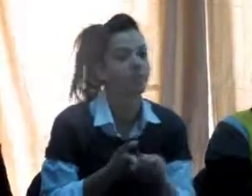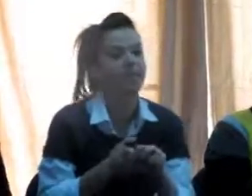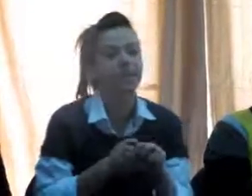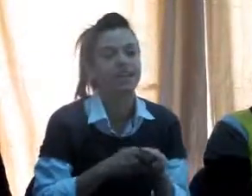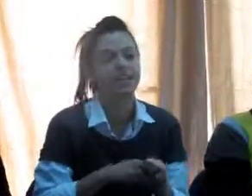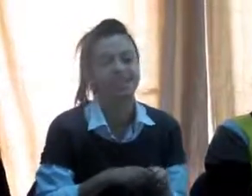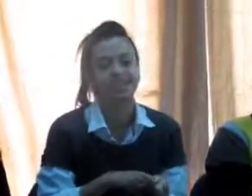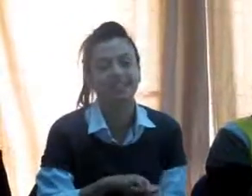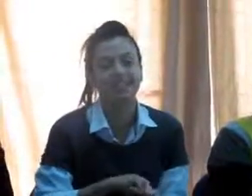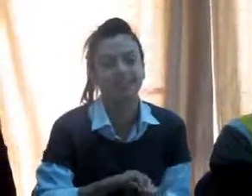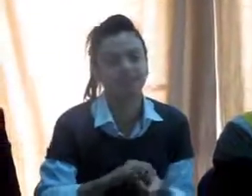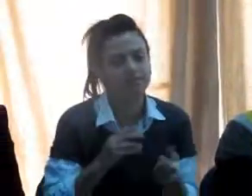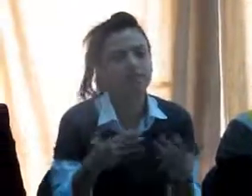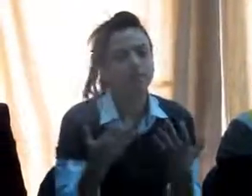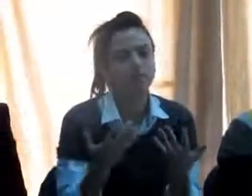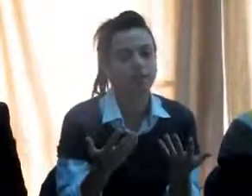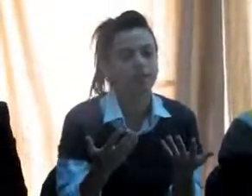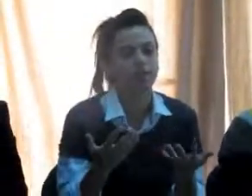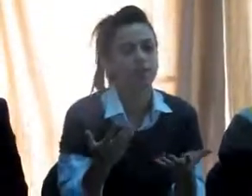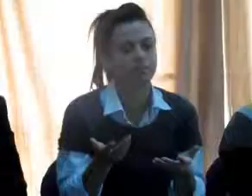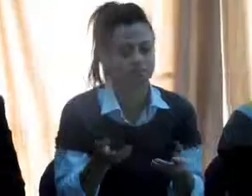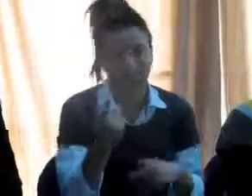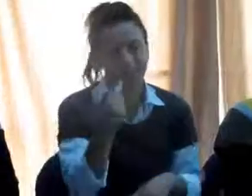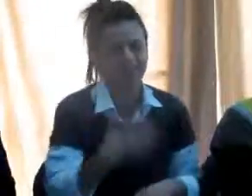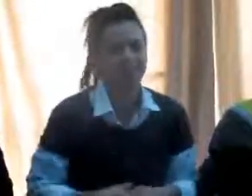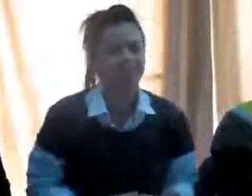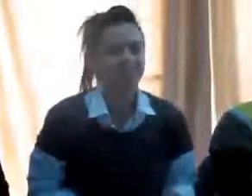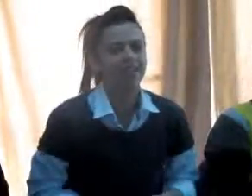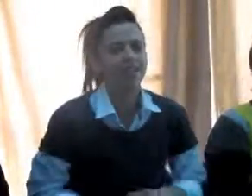اللقاء. بس الاول